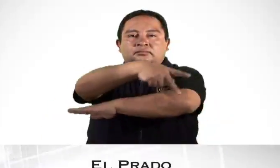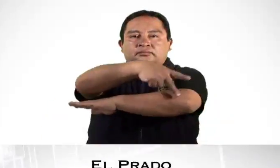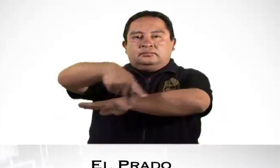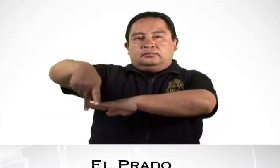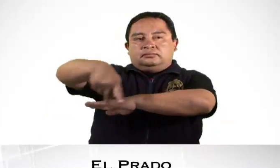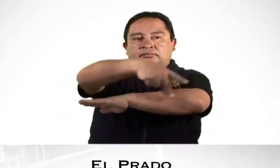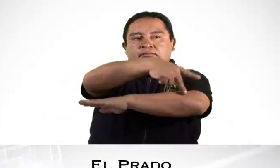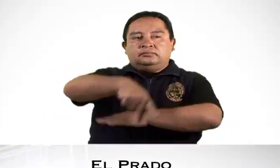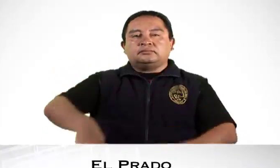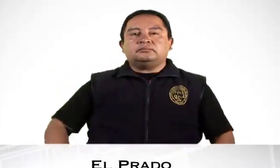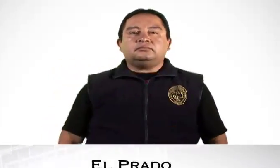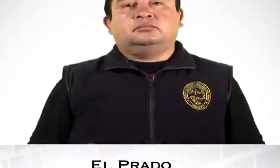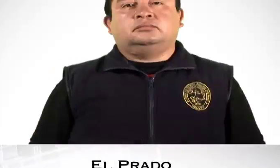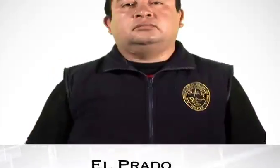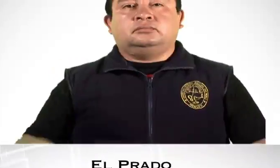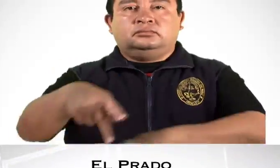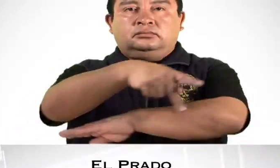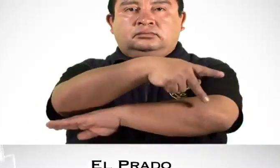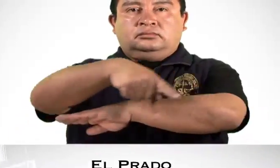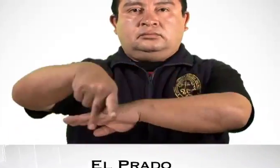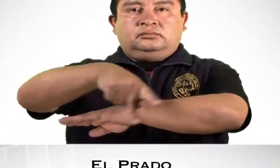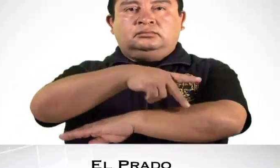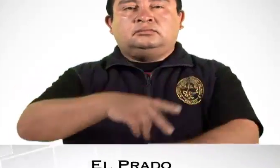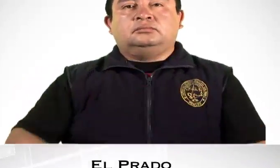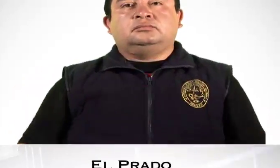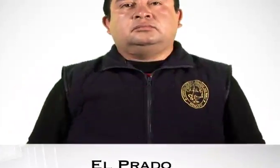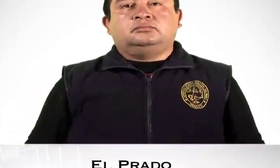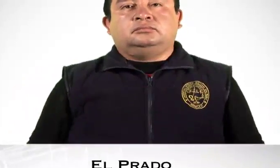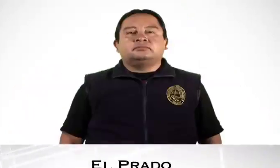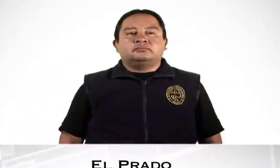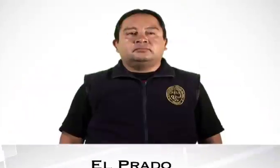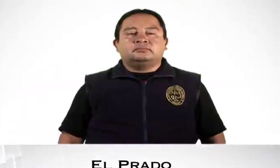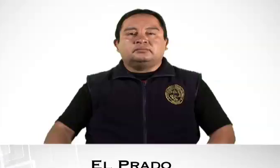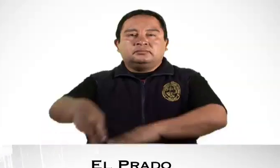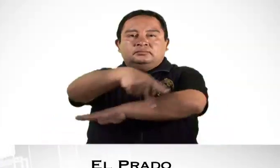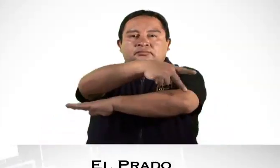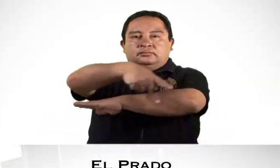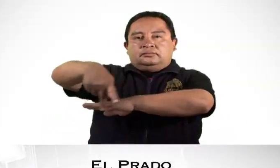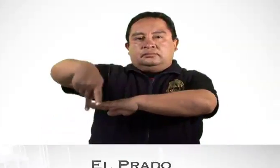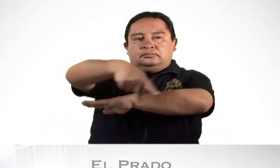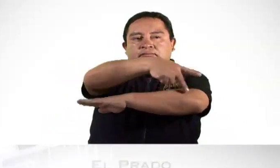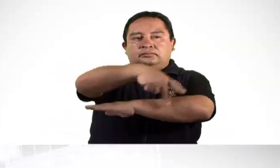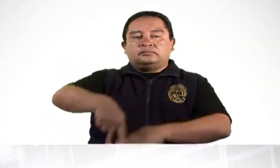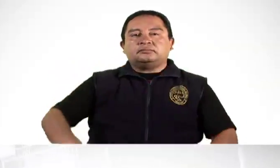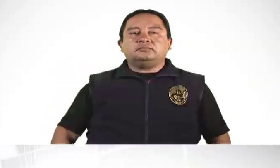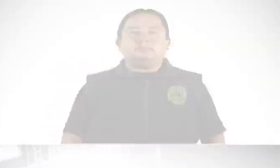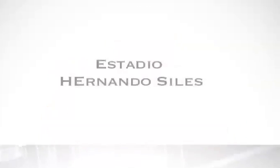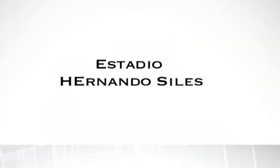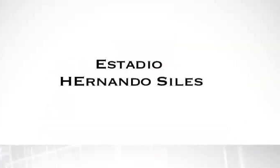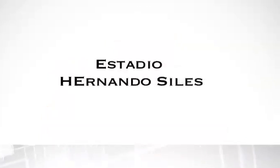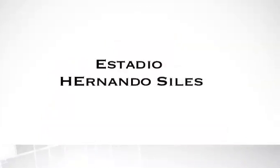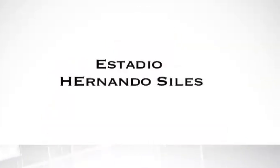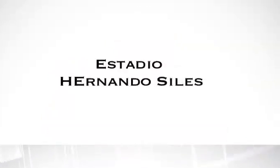El Prado. El Prado. El Prado.